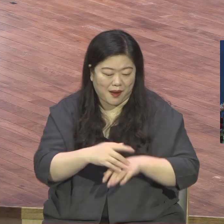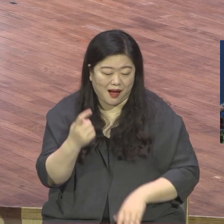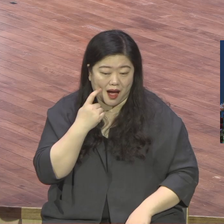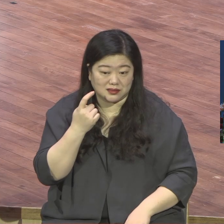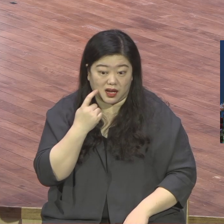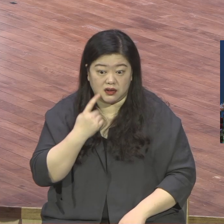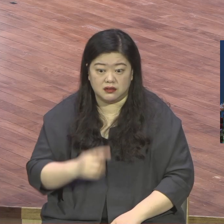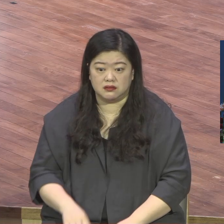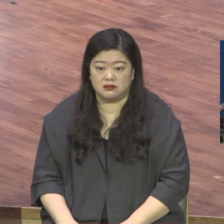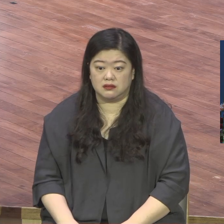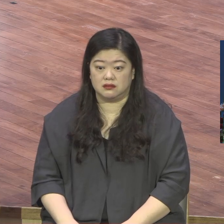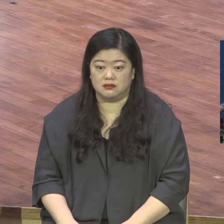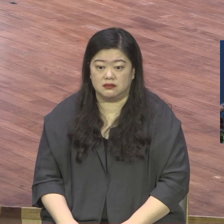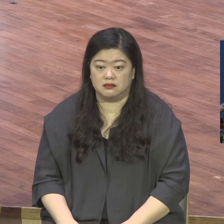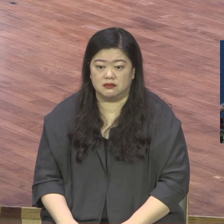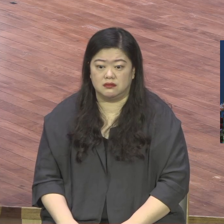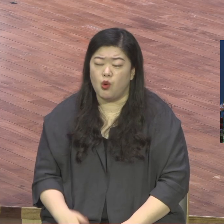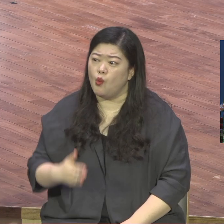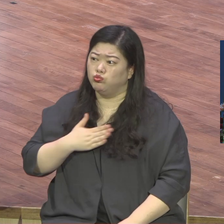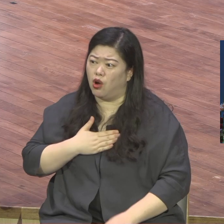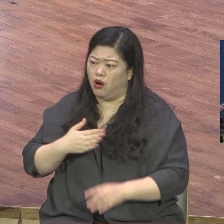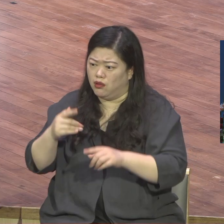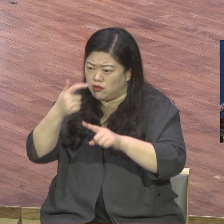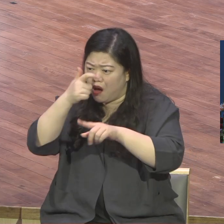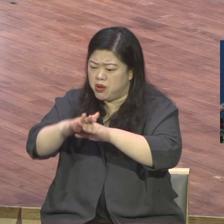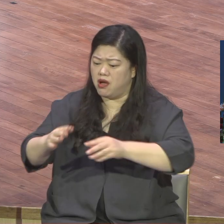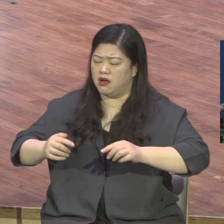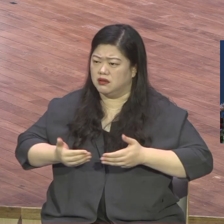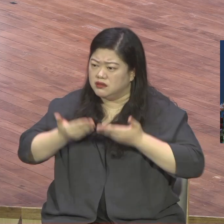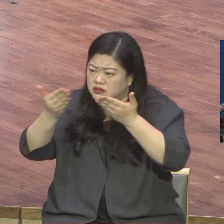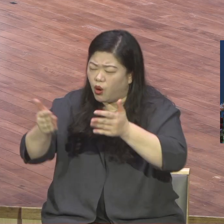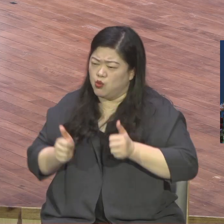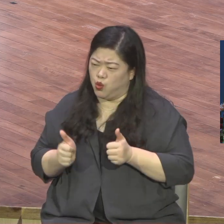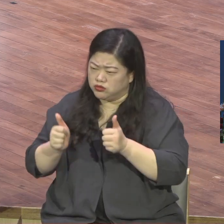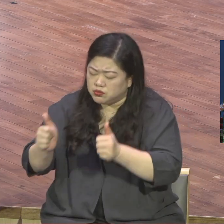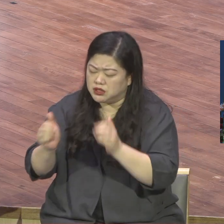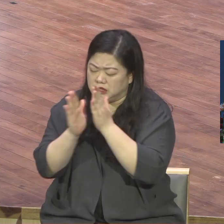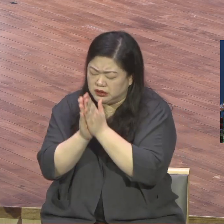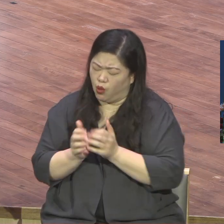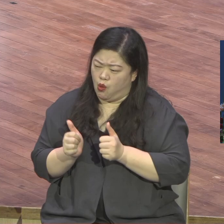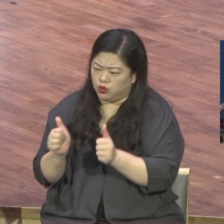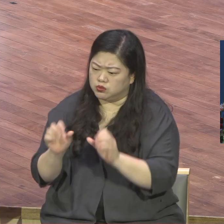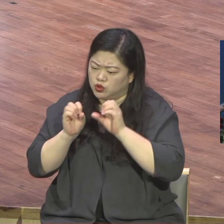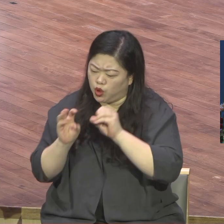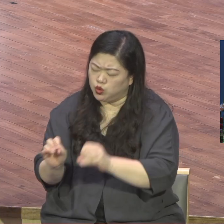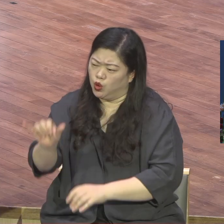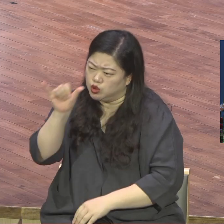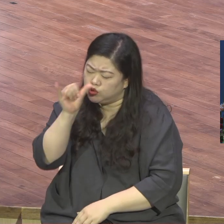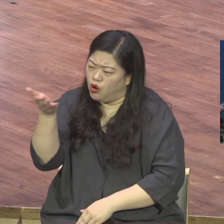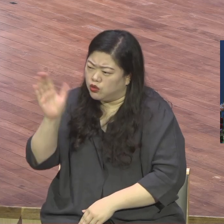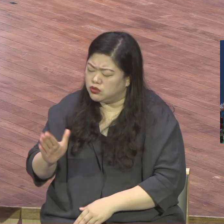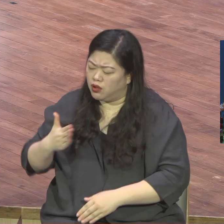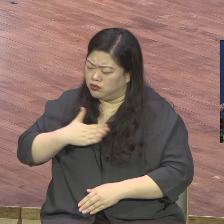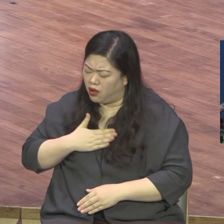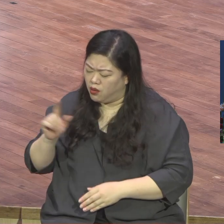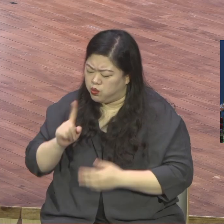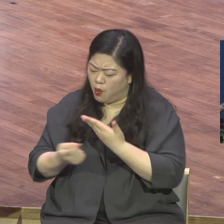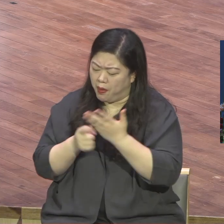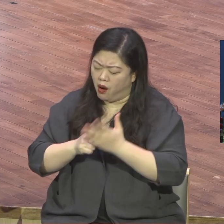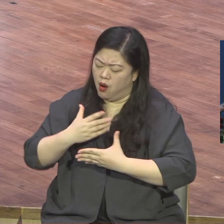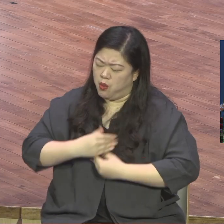나는 왜 기도 응답이 안 되나? 나는 왜 믿음이 안 자라나? 나는 왜 이렇게 마음의 기쁨과 즐거움이 왜 없냐? 나는 왜 원리스가 잘 안